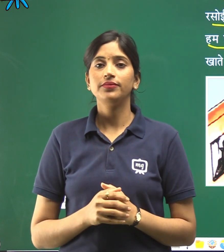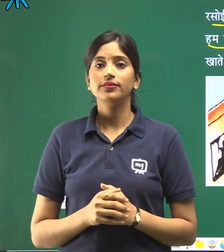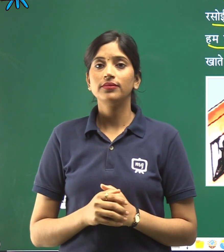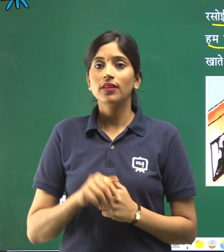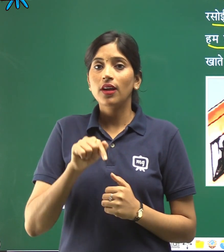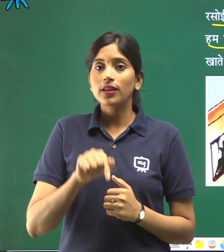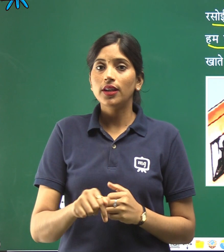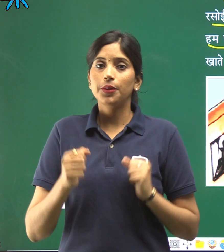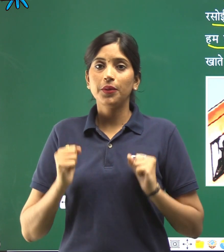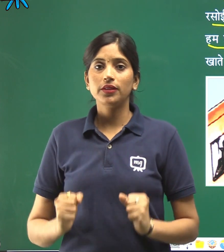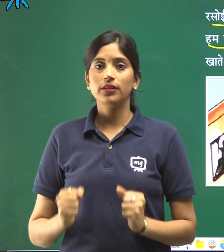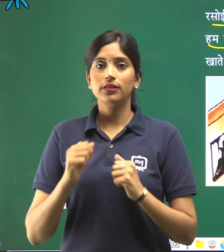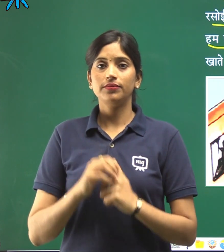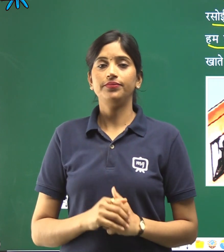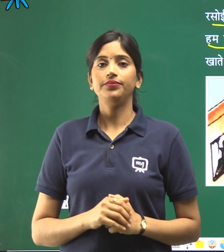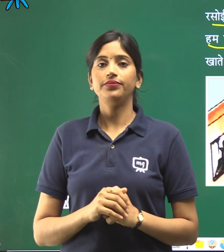यहीं बैठकर